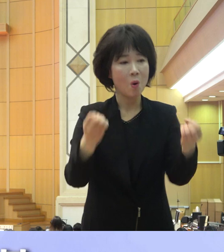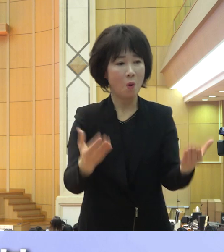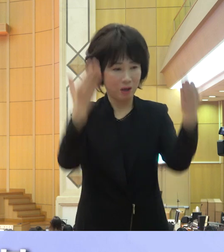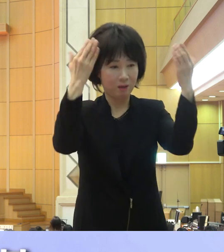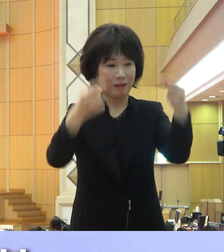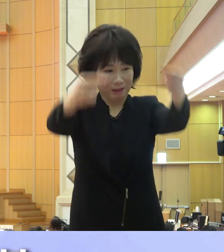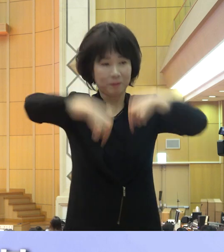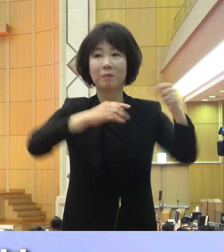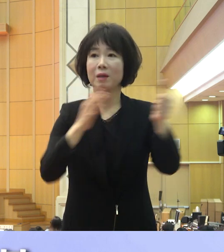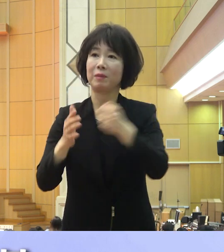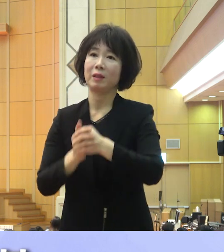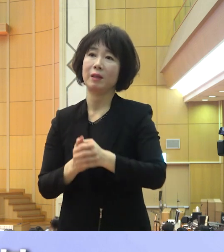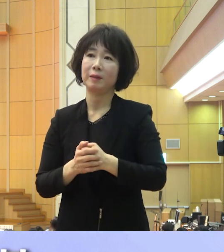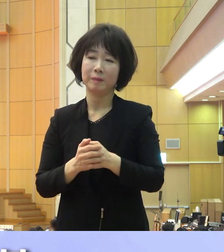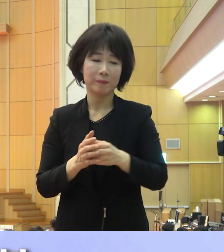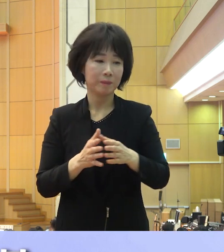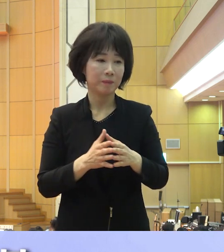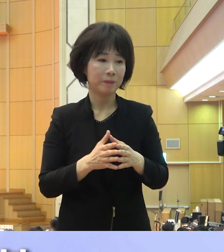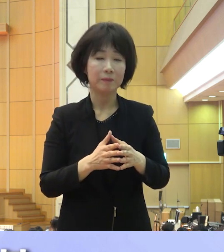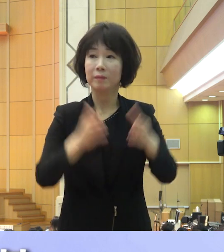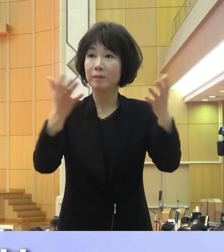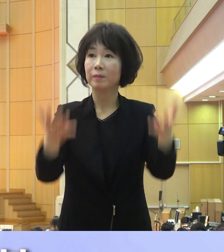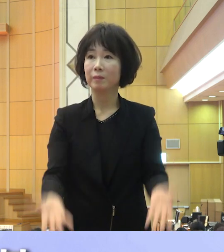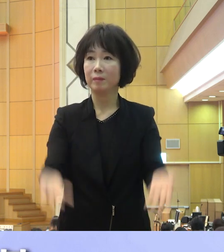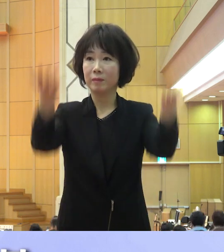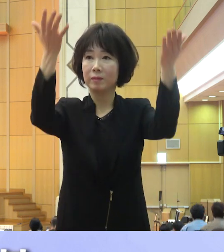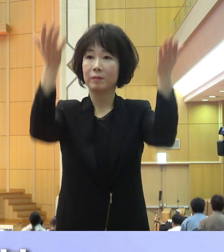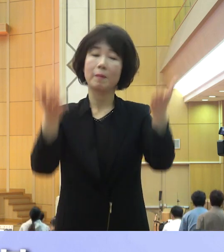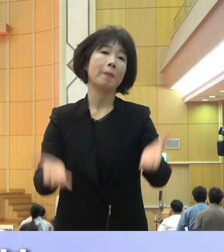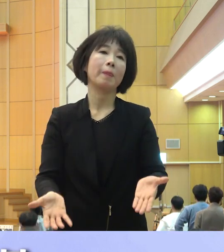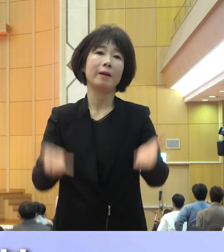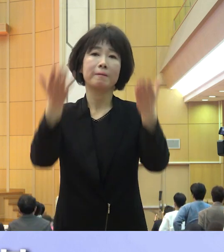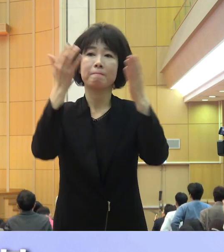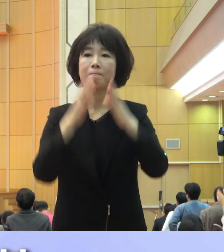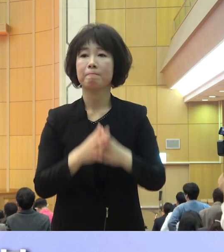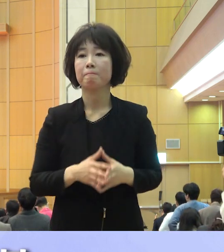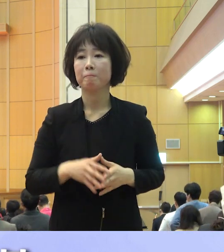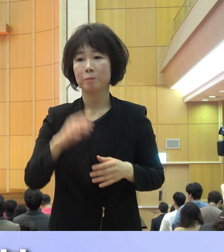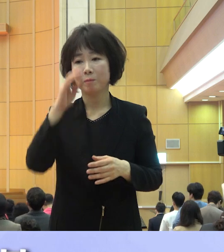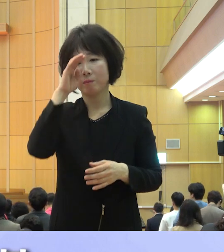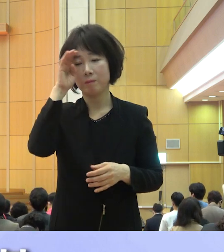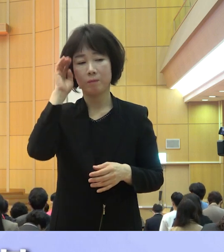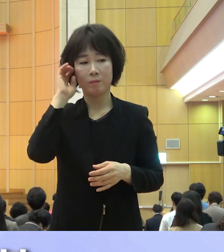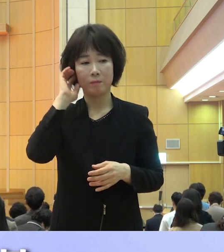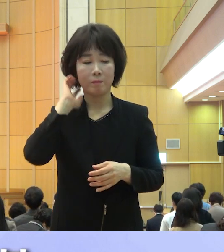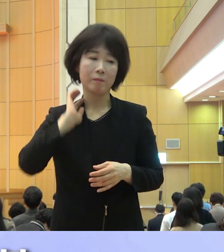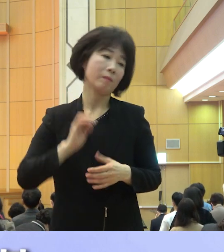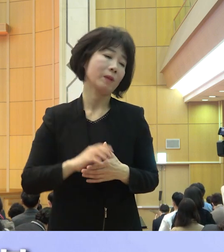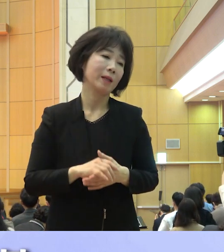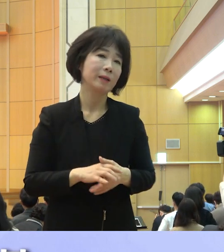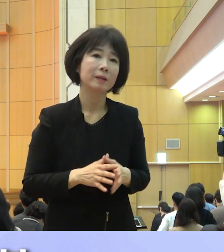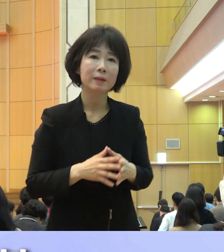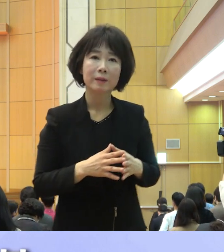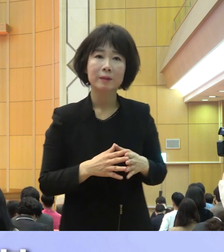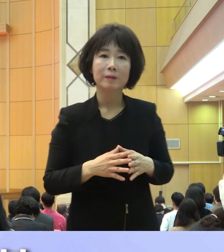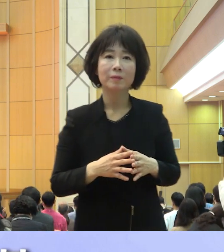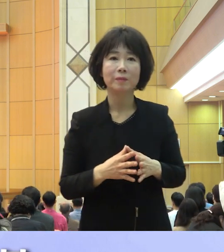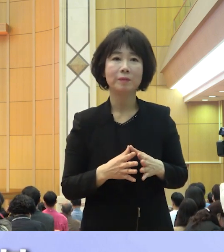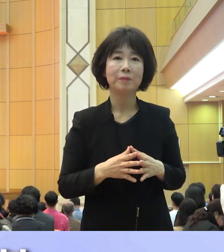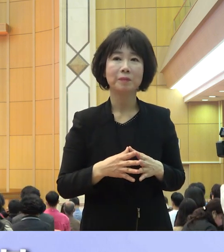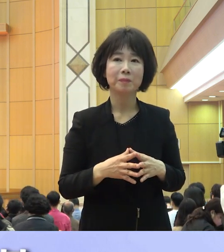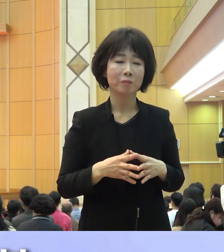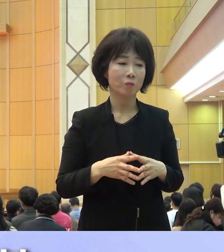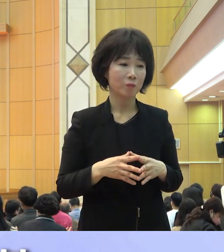환영회에 참석해 주시면 고맙겠습니다. 다 그 자리에 나셔서 좋으신 하나님 1절만 찬양 드리고 축도함으로 마치도록